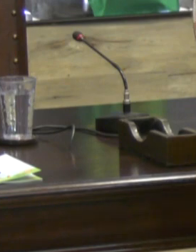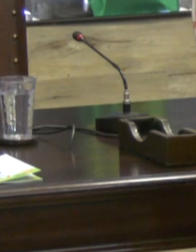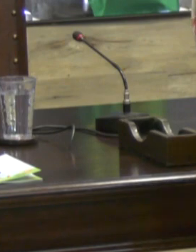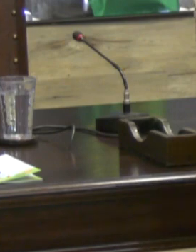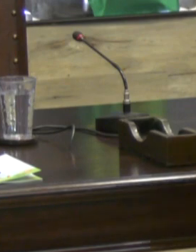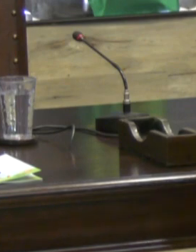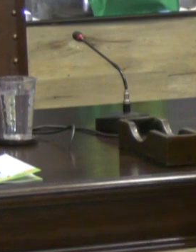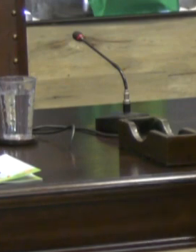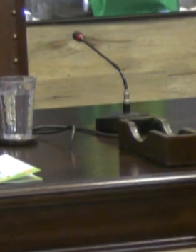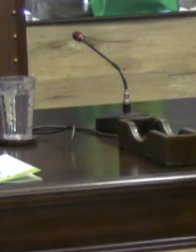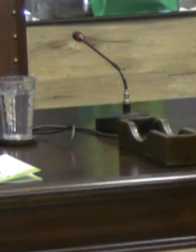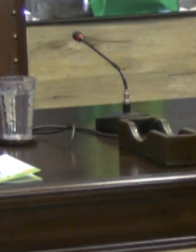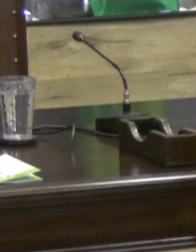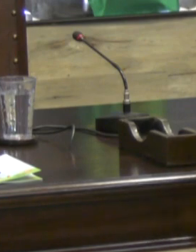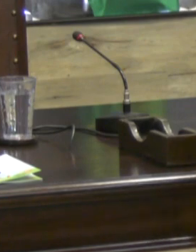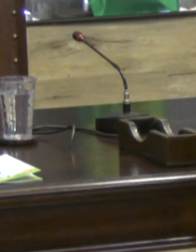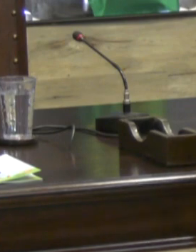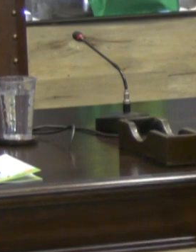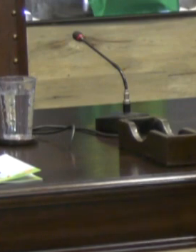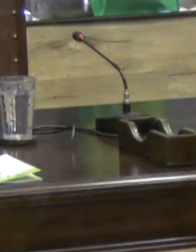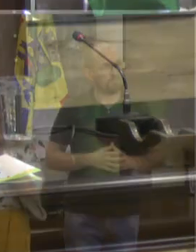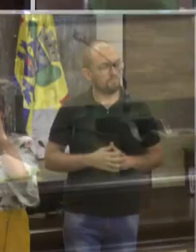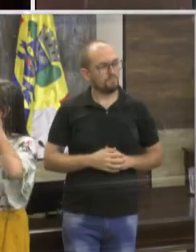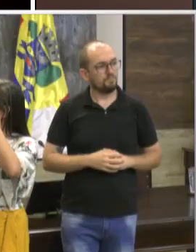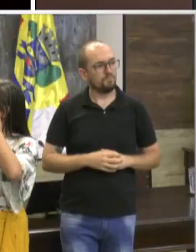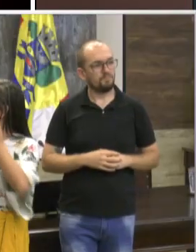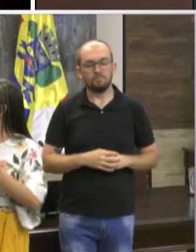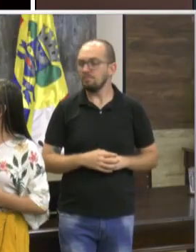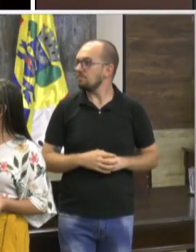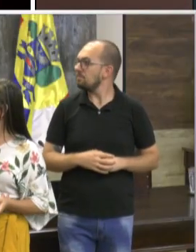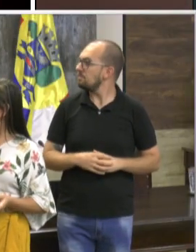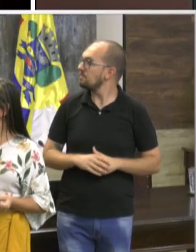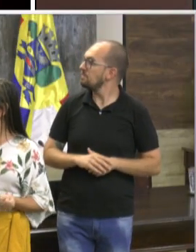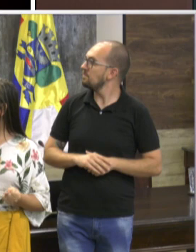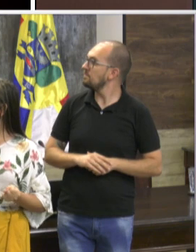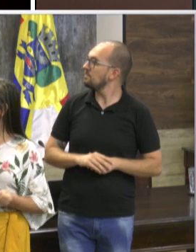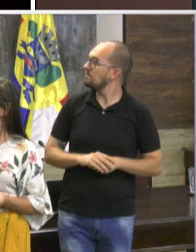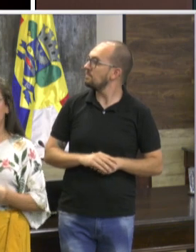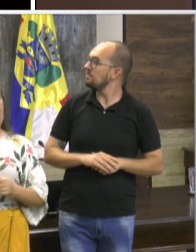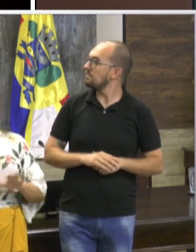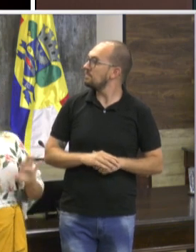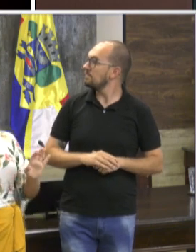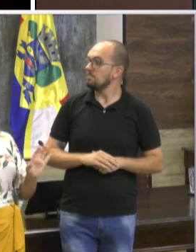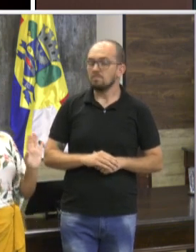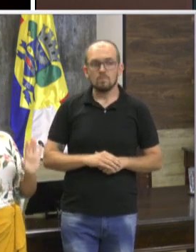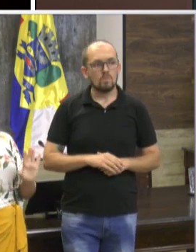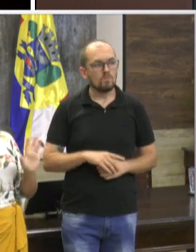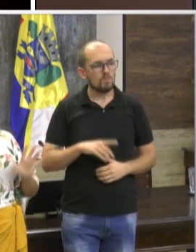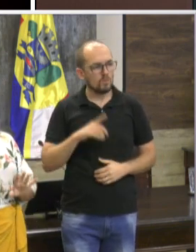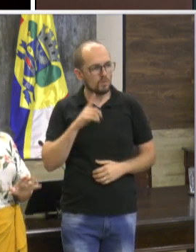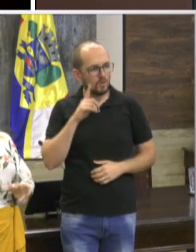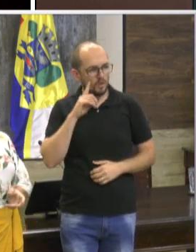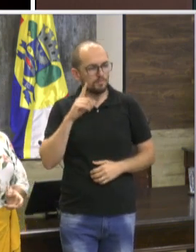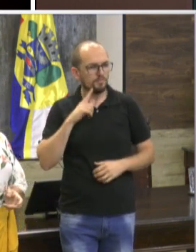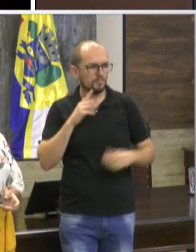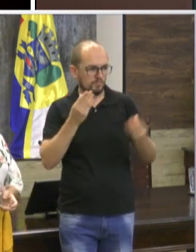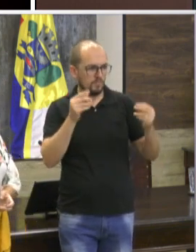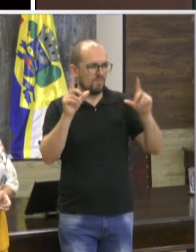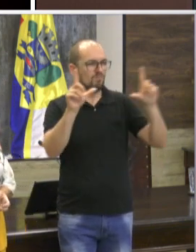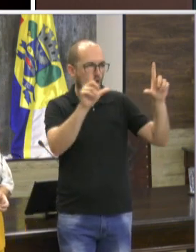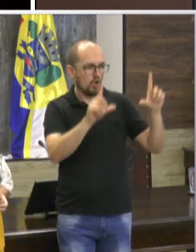Então, eu trago aqui para vocês o próximo slide, que aí a gente tem, o slide ele tem bastante imagens,